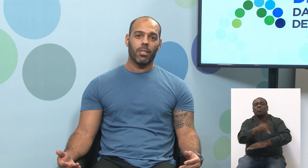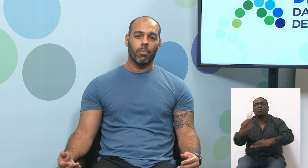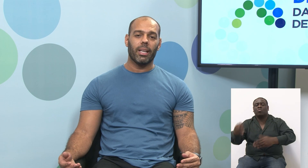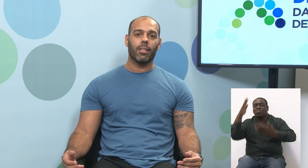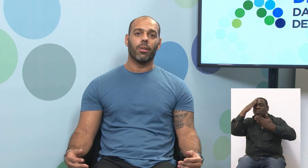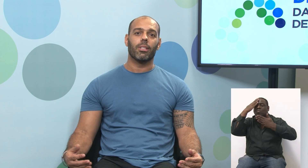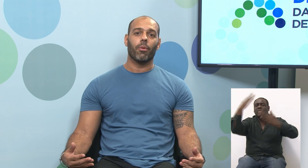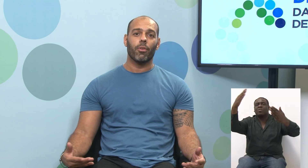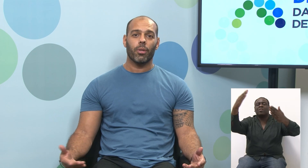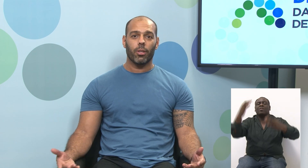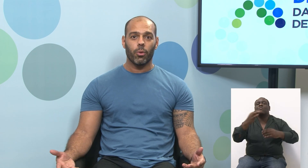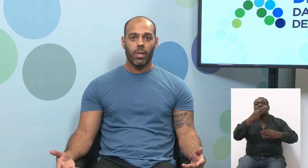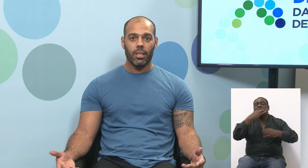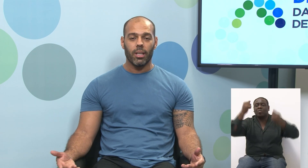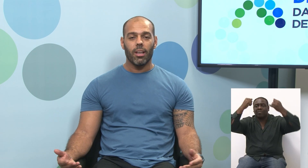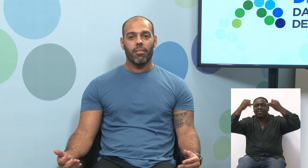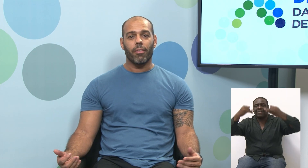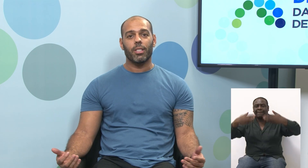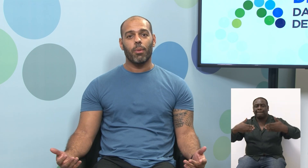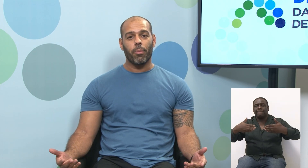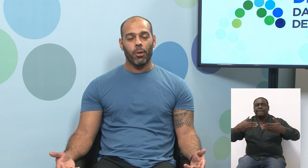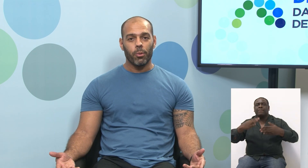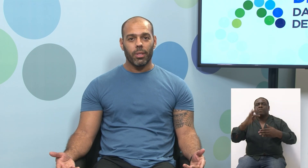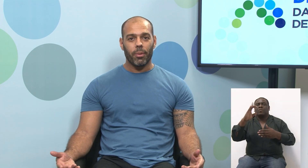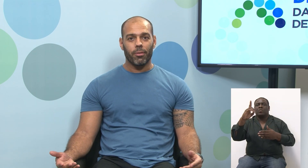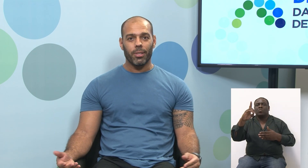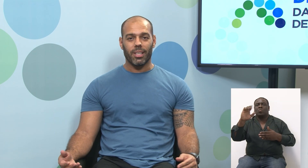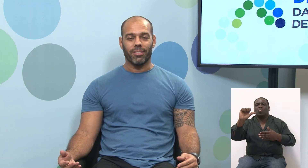suas explicações. A professora Doane vai fazer uma pergunta para você.